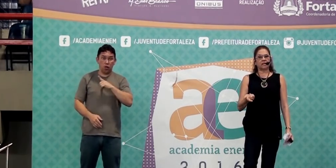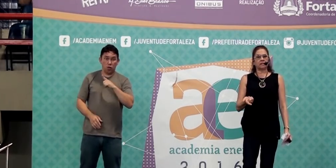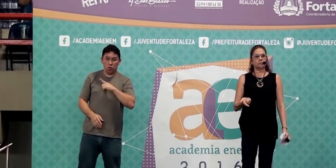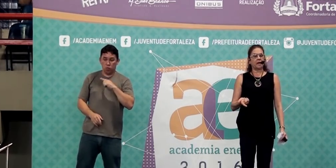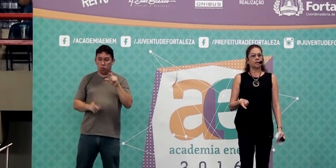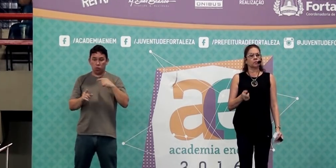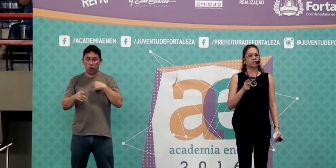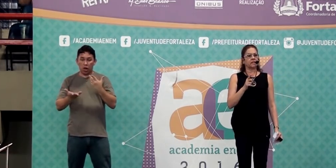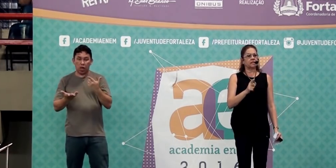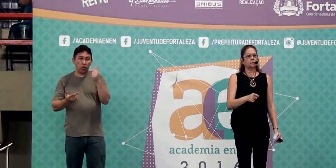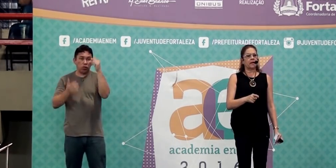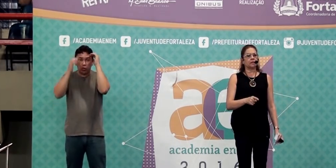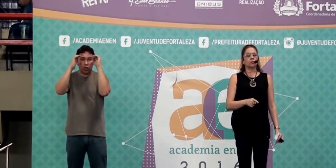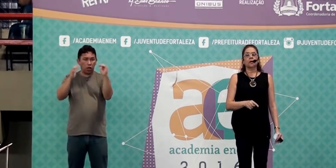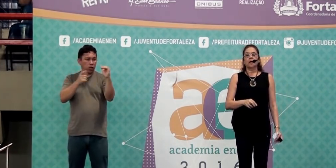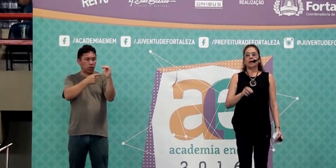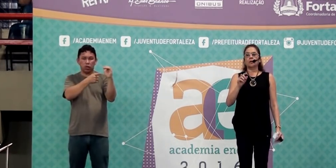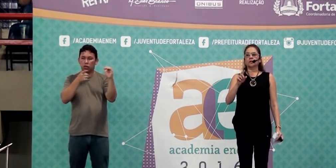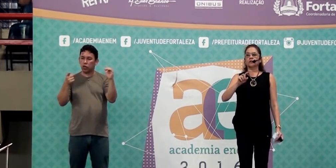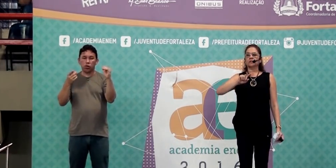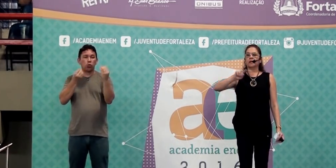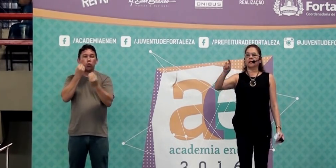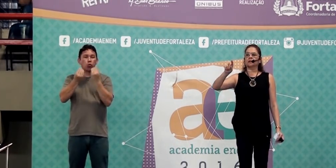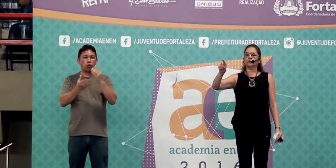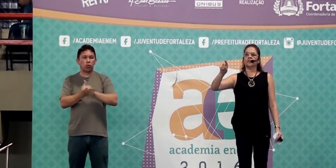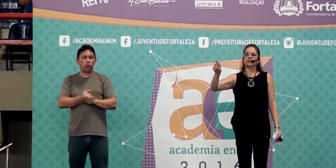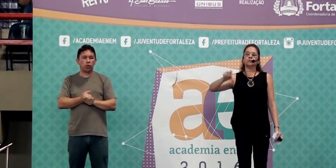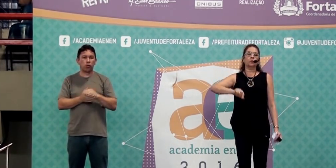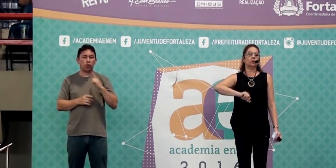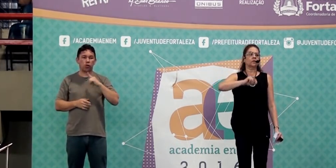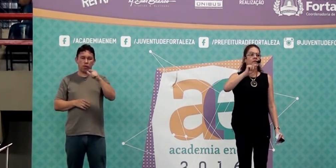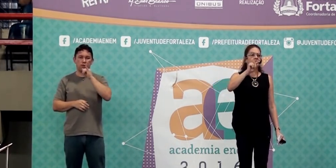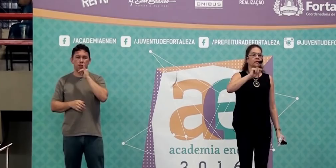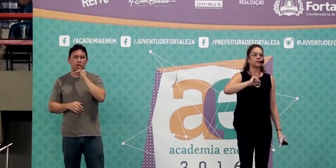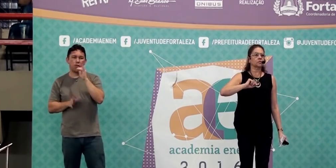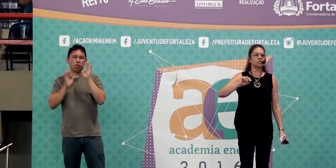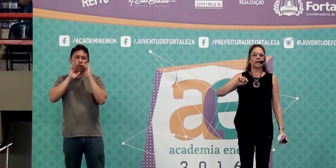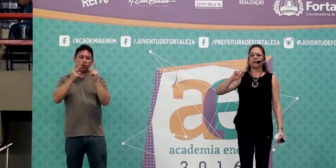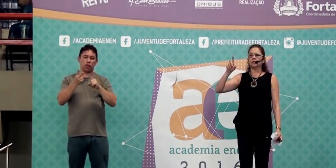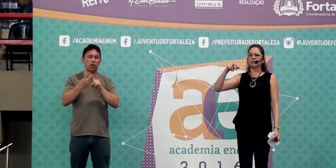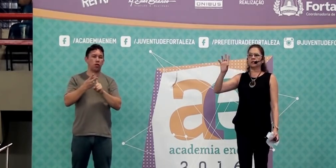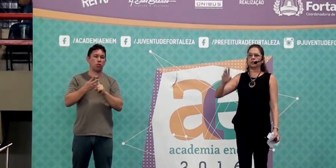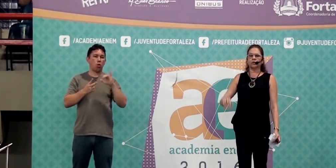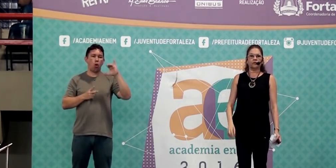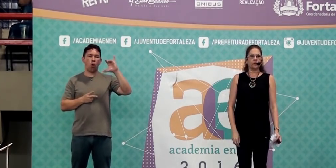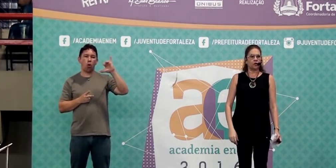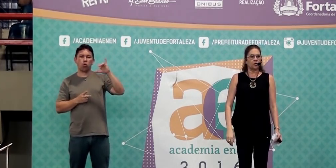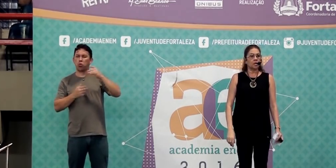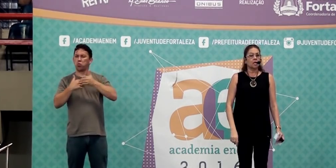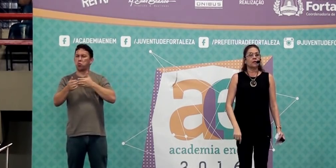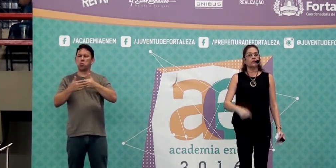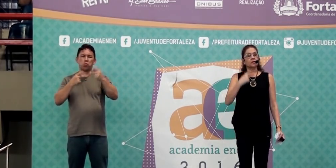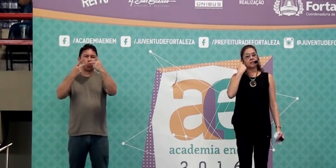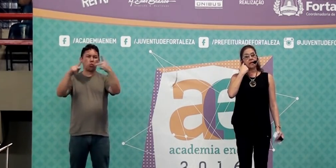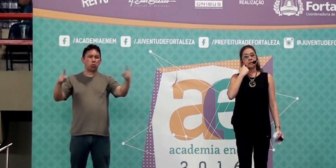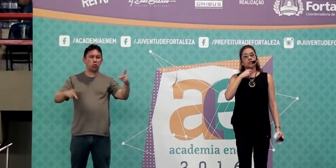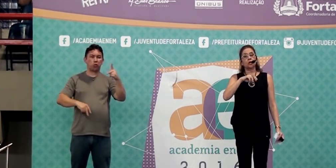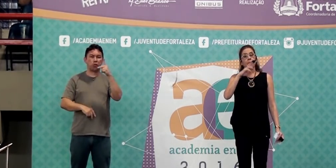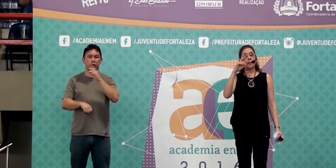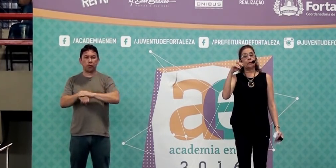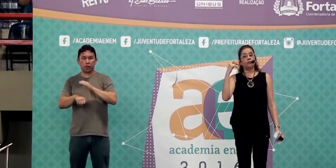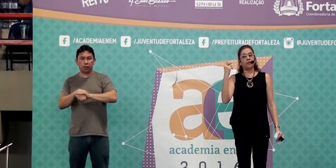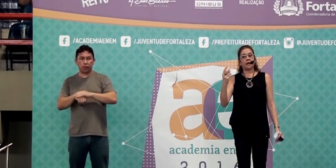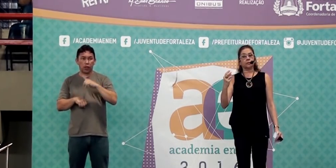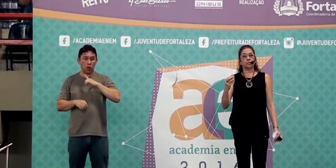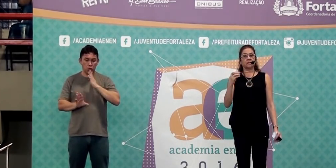tido desrespeito, o desrespeito é quando você entra no Facebook, quando você entra no Instagram, ou seja, no que for, e você,